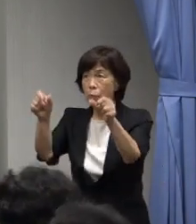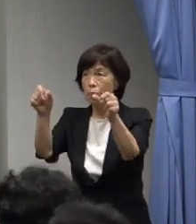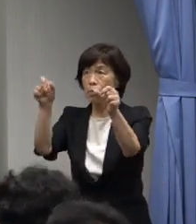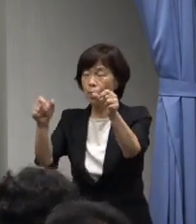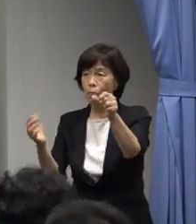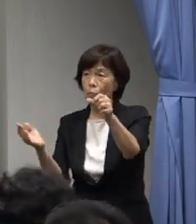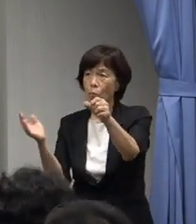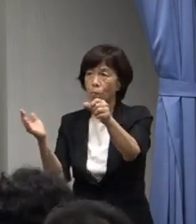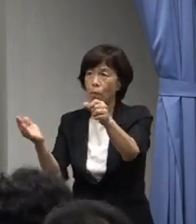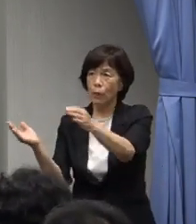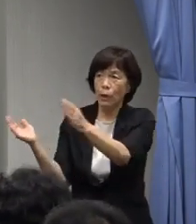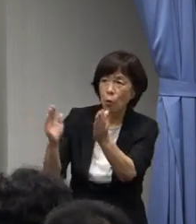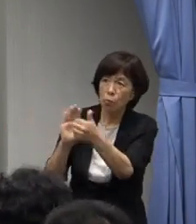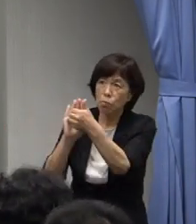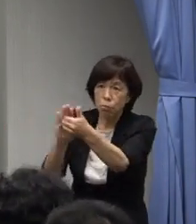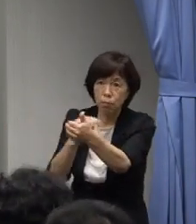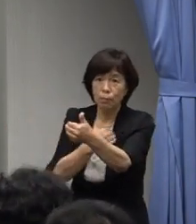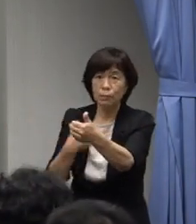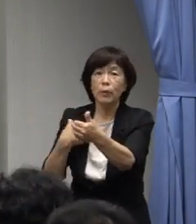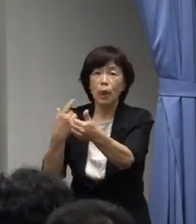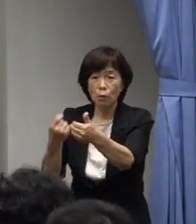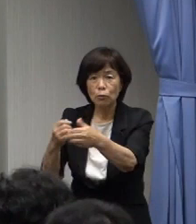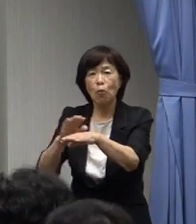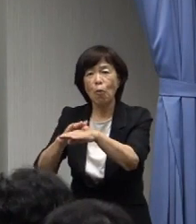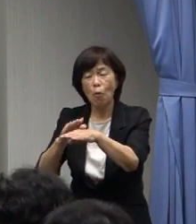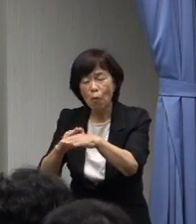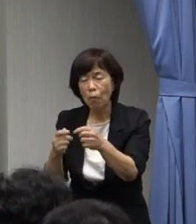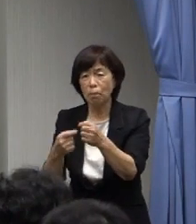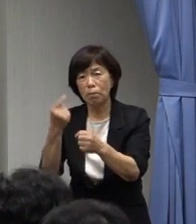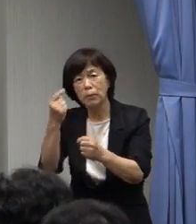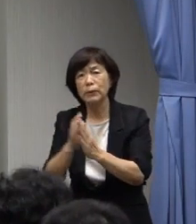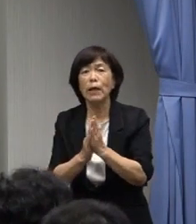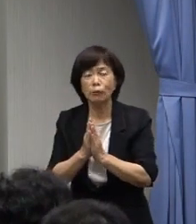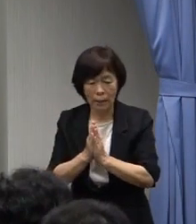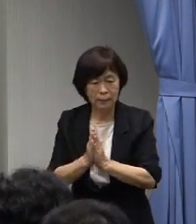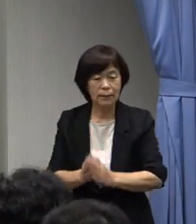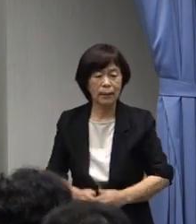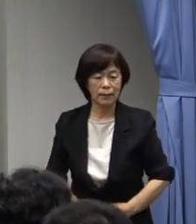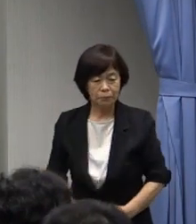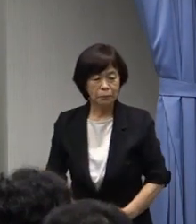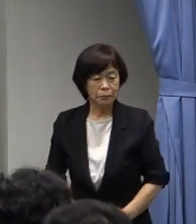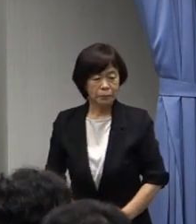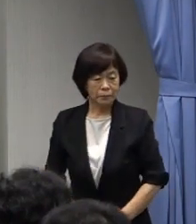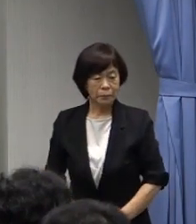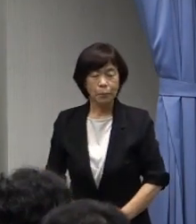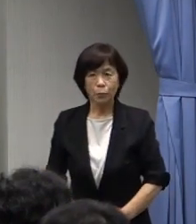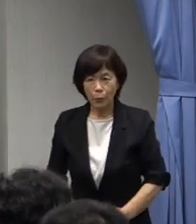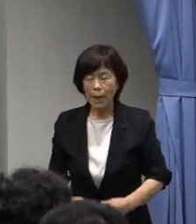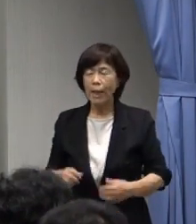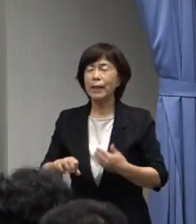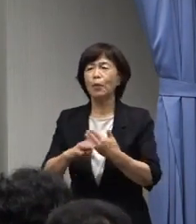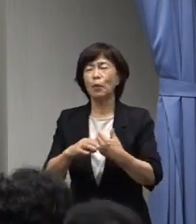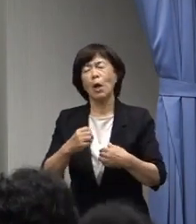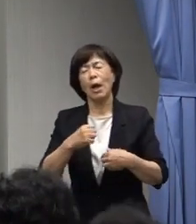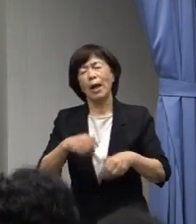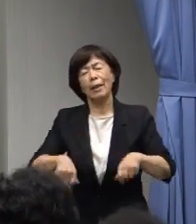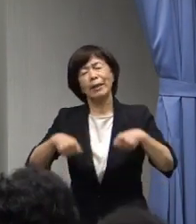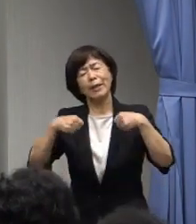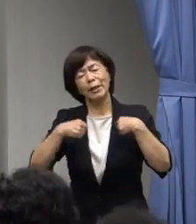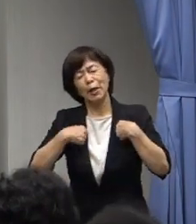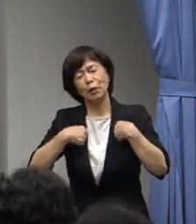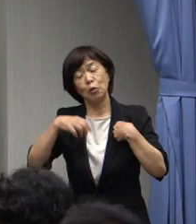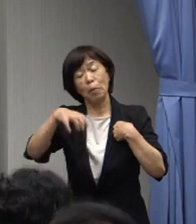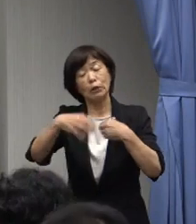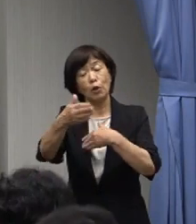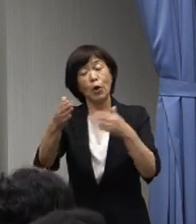ひ固定をしていただけたらと思います。そして寝室には低い家具を、あるいはその家具の置